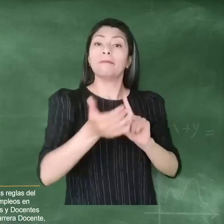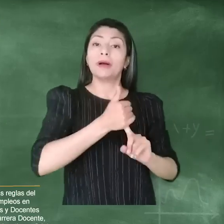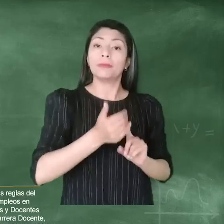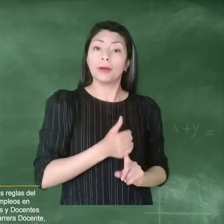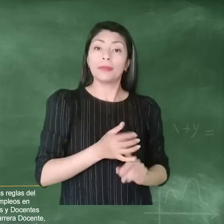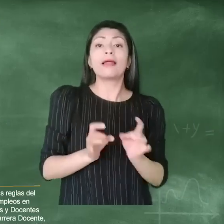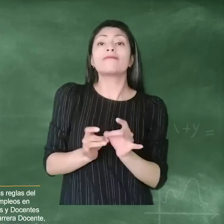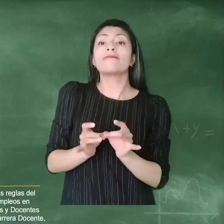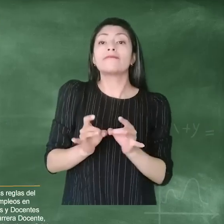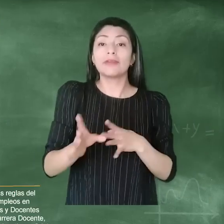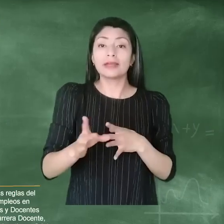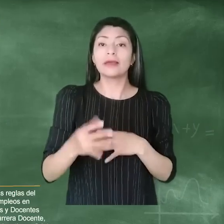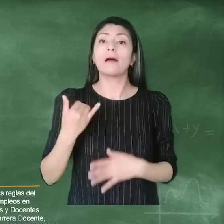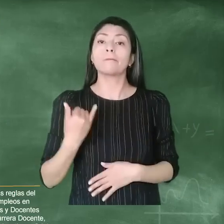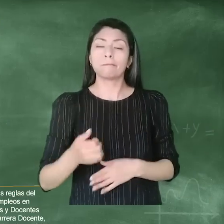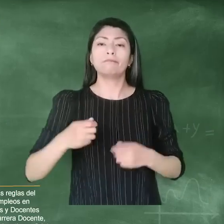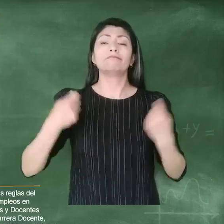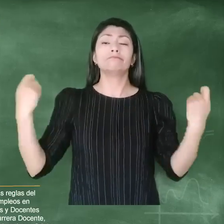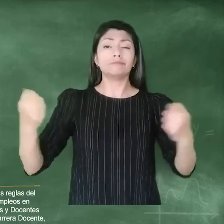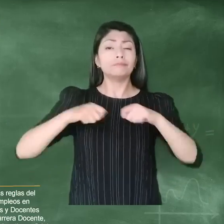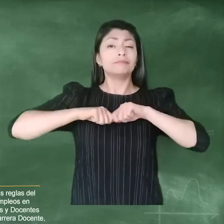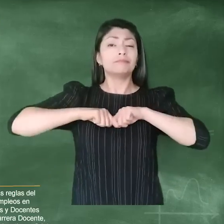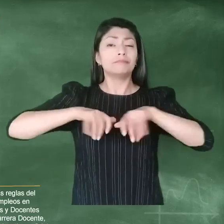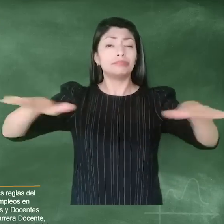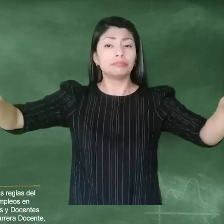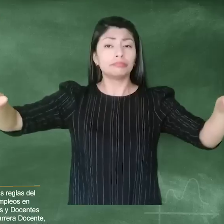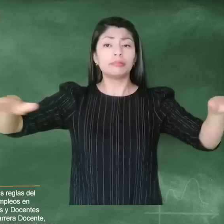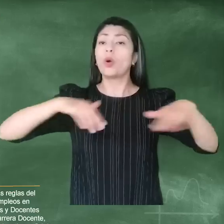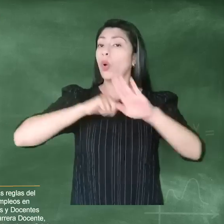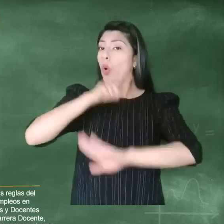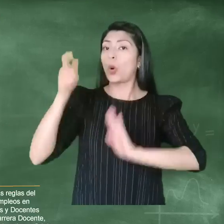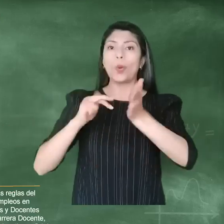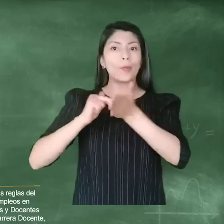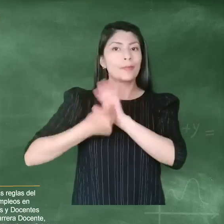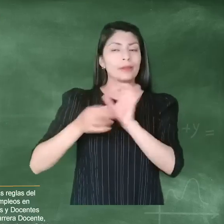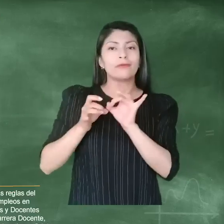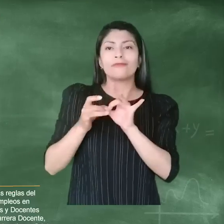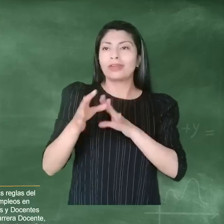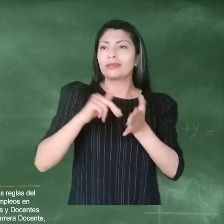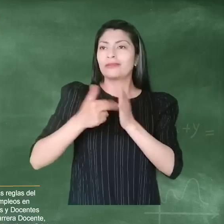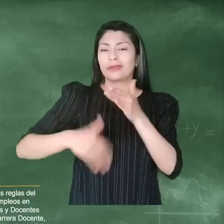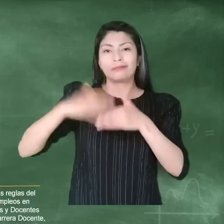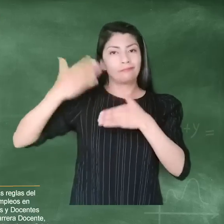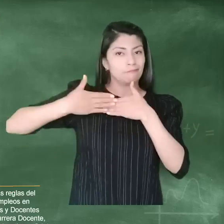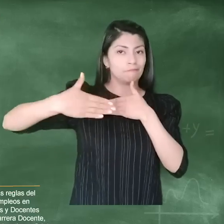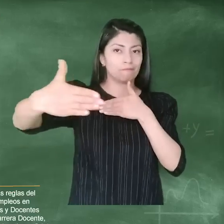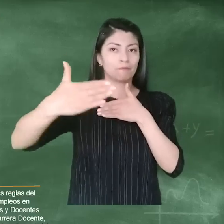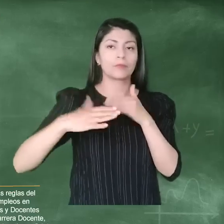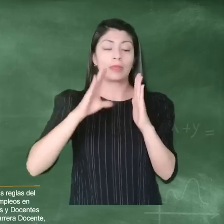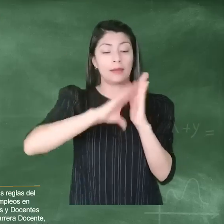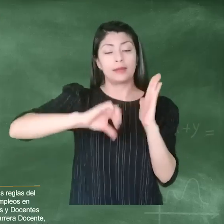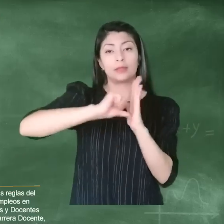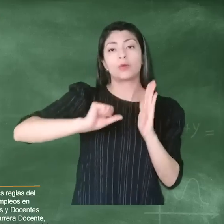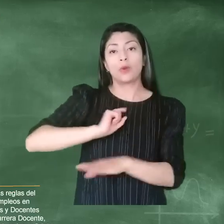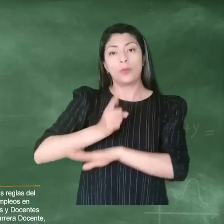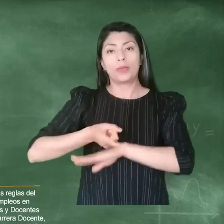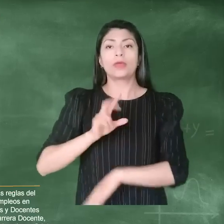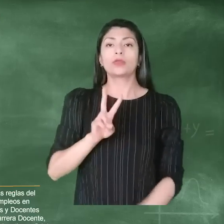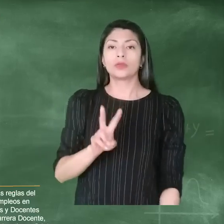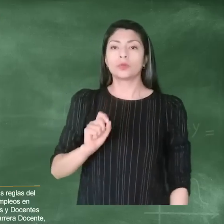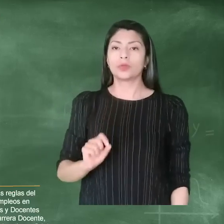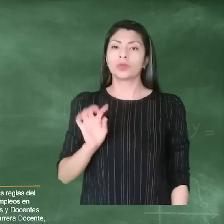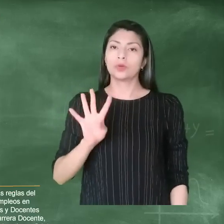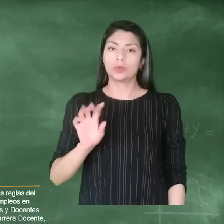que establezca la CNSC, y permanecerán publicados durante el desarrollo del mismo, conforme a lo dispuesto